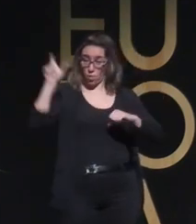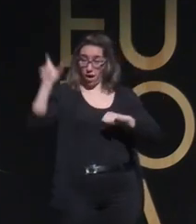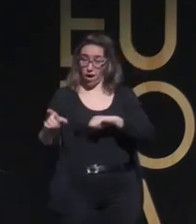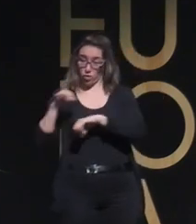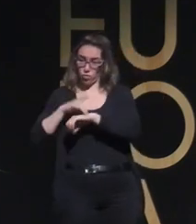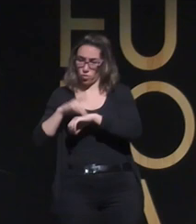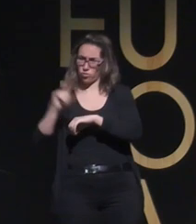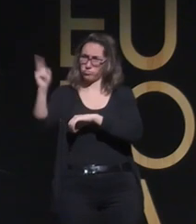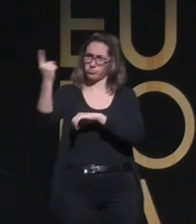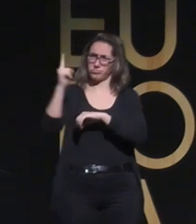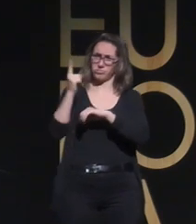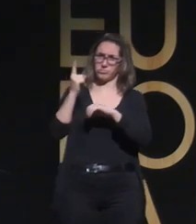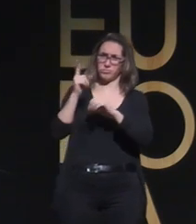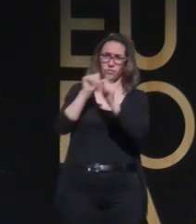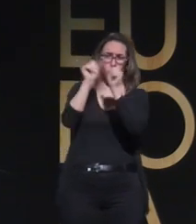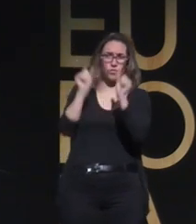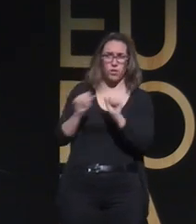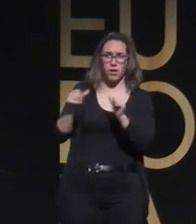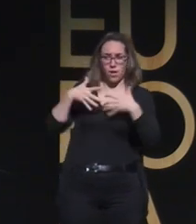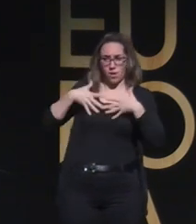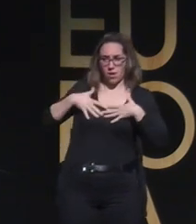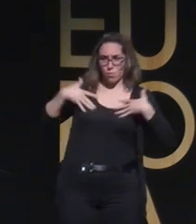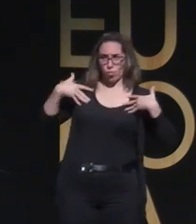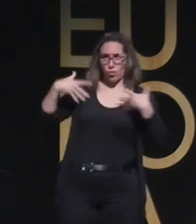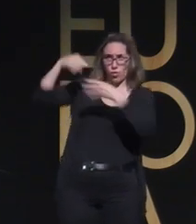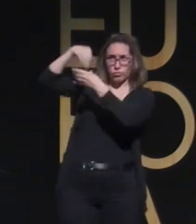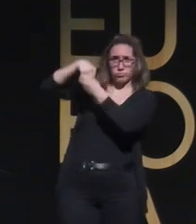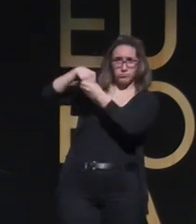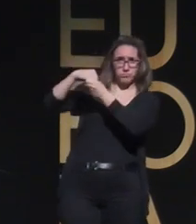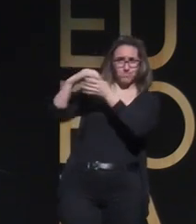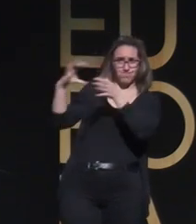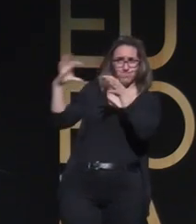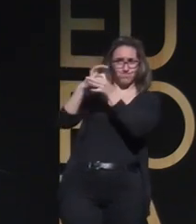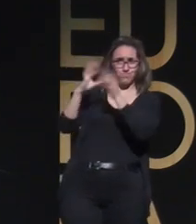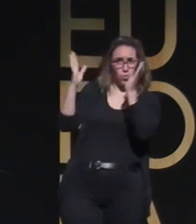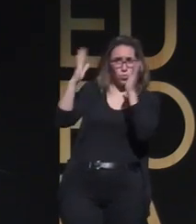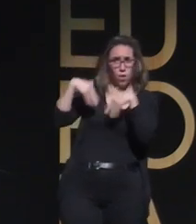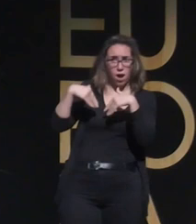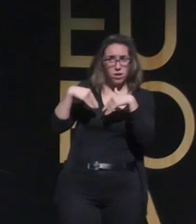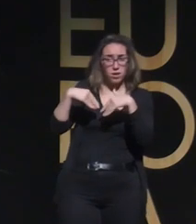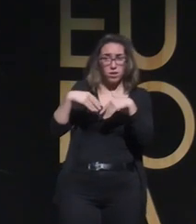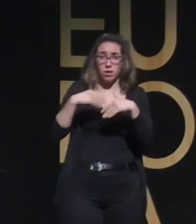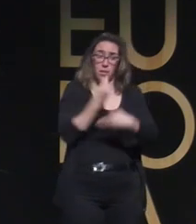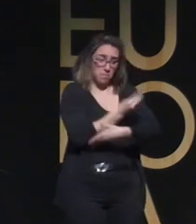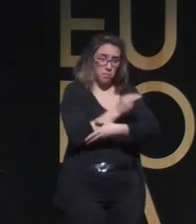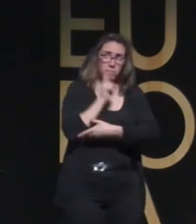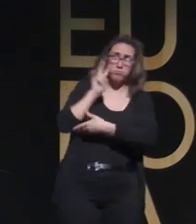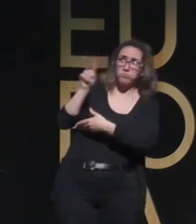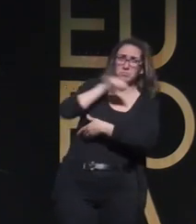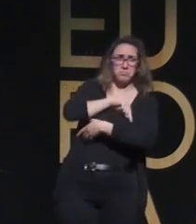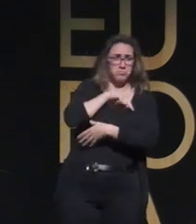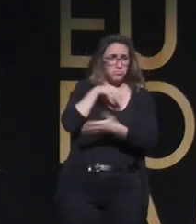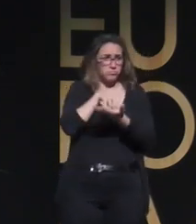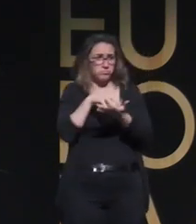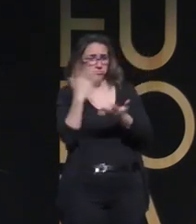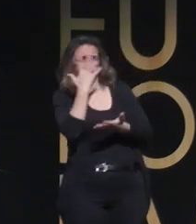contiene la emoción, no tanto solucionar el problema, el bebé acaba aprendiendo que hay incertidumbre. Y lo único que decía que la madre suficientemente